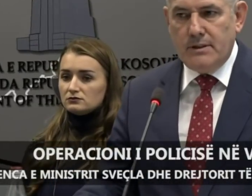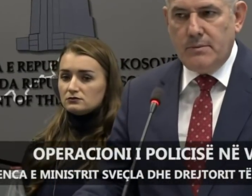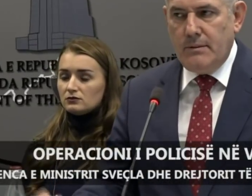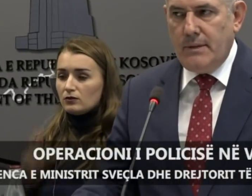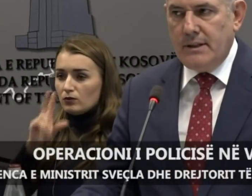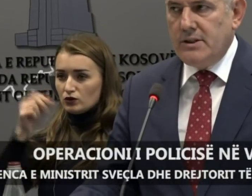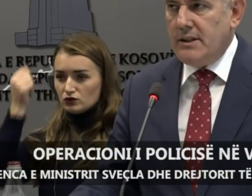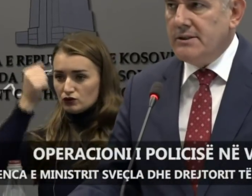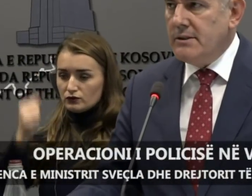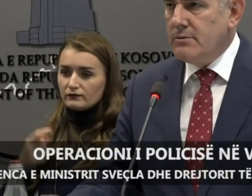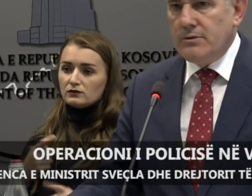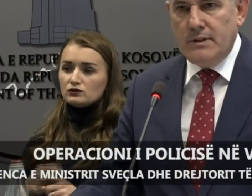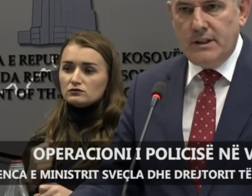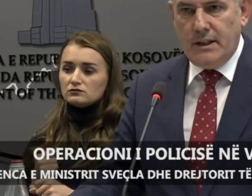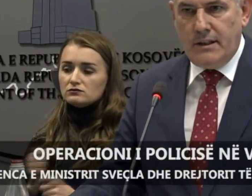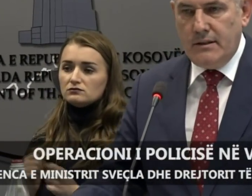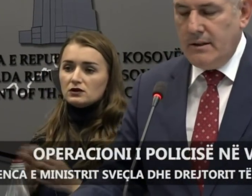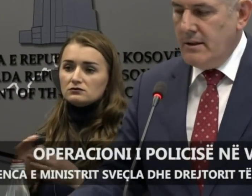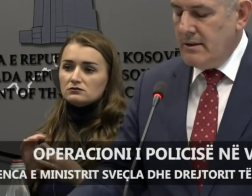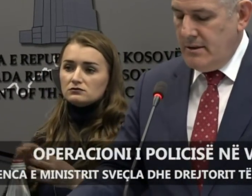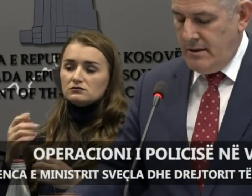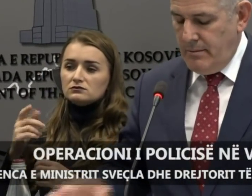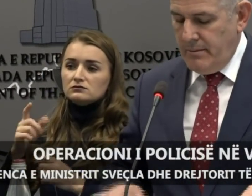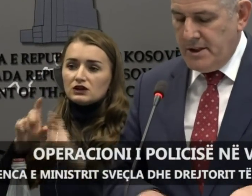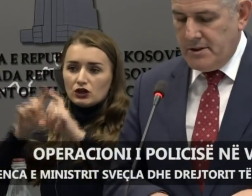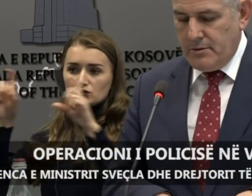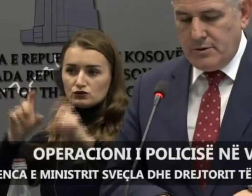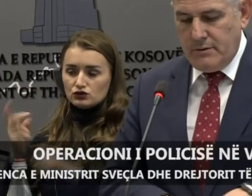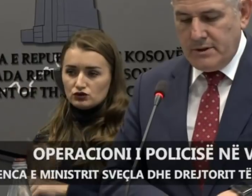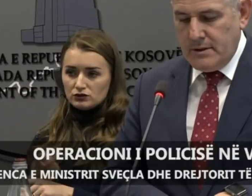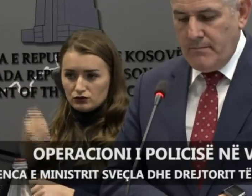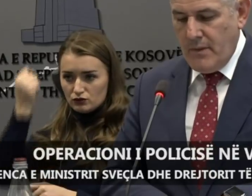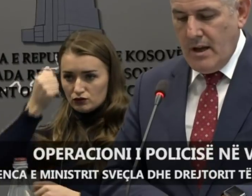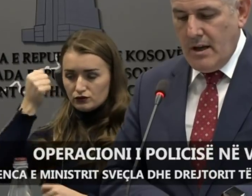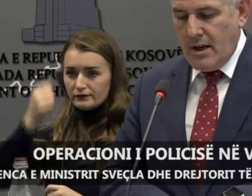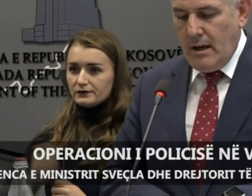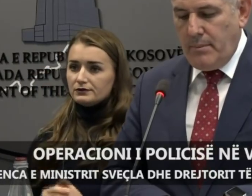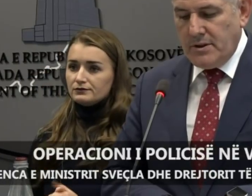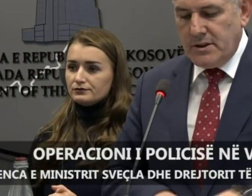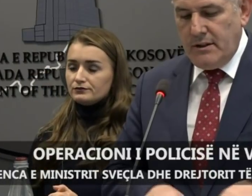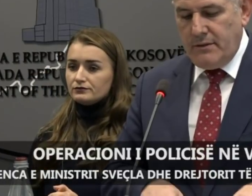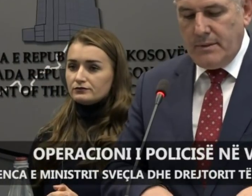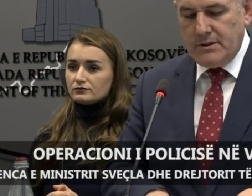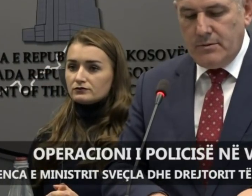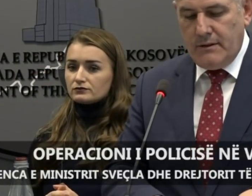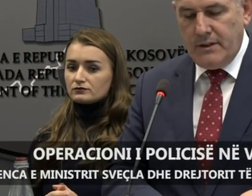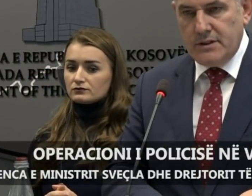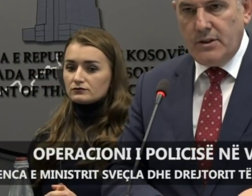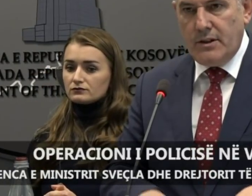Kosovës në bashkëpunim me gjitha institucionet tjera të Republikës së Kosovës ka pas